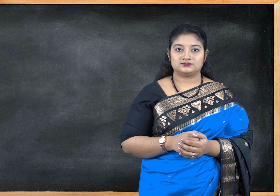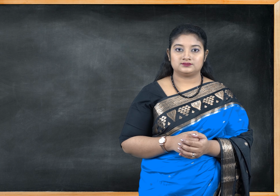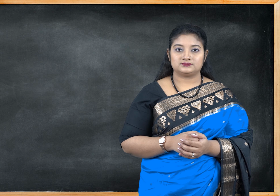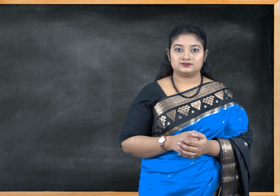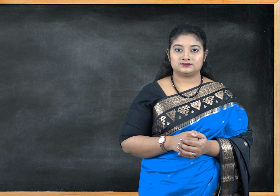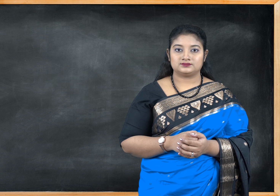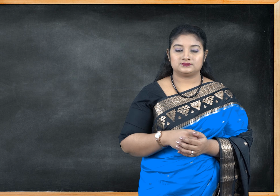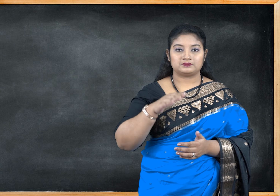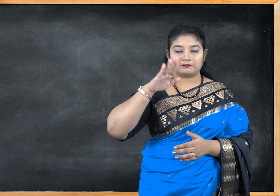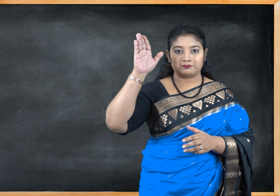জাপান,